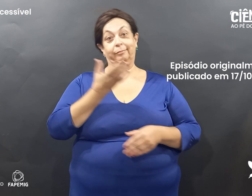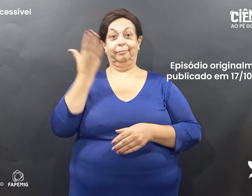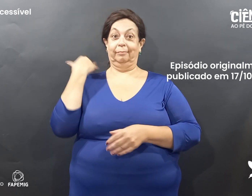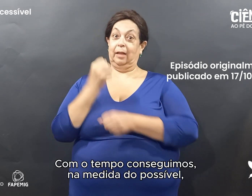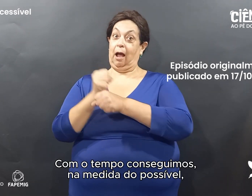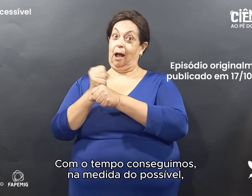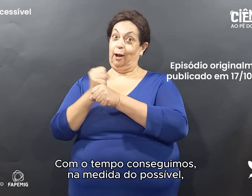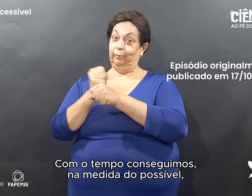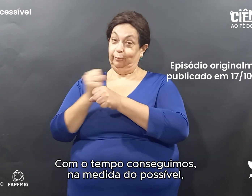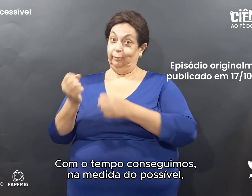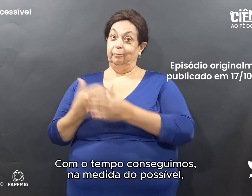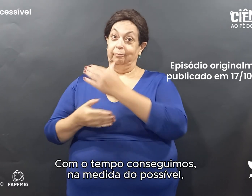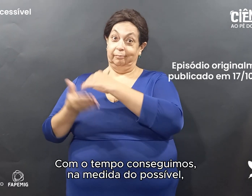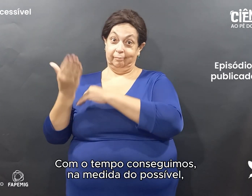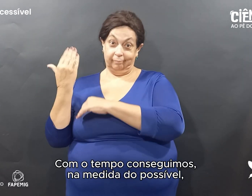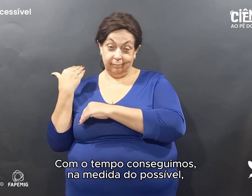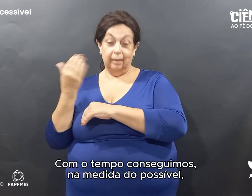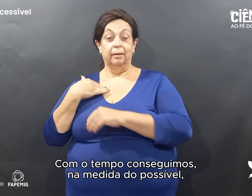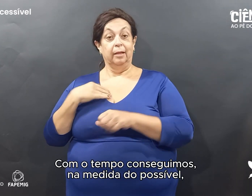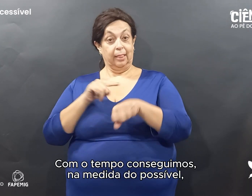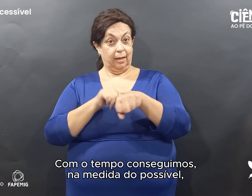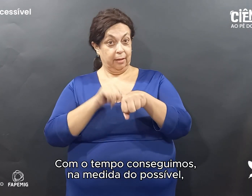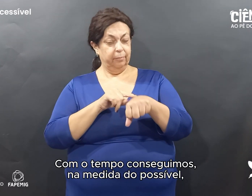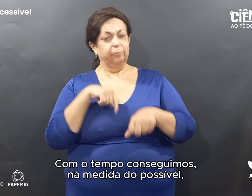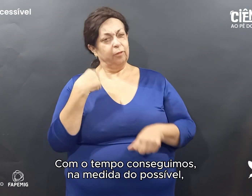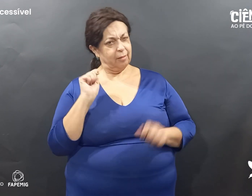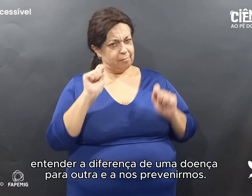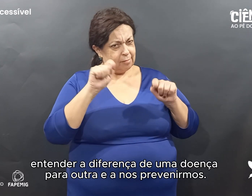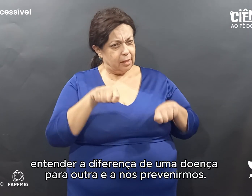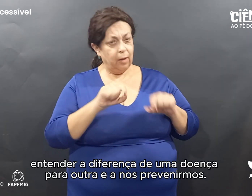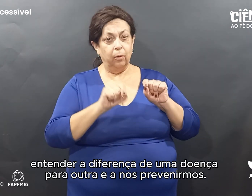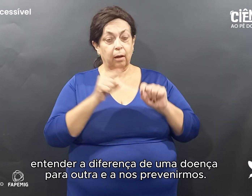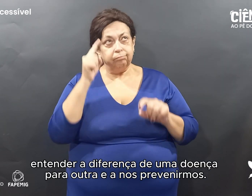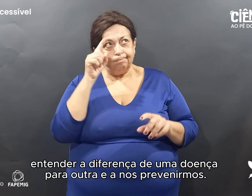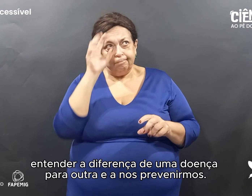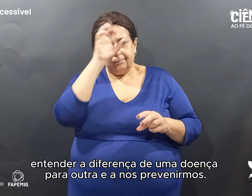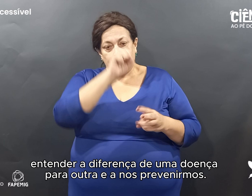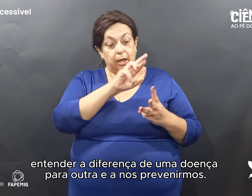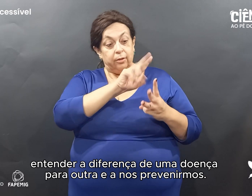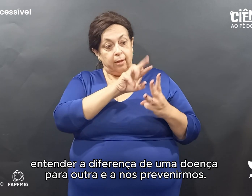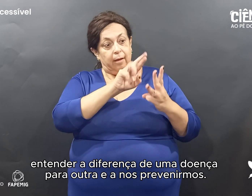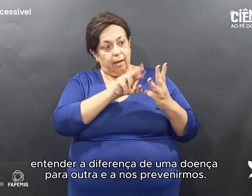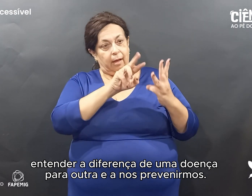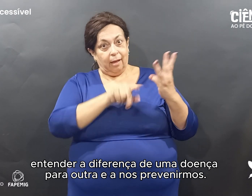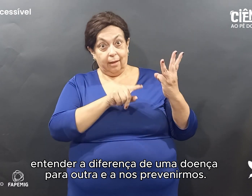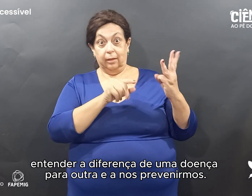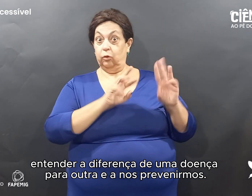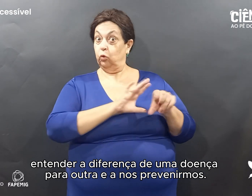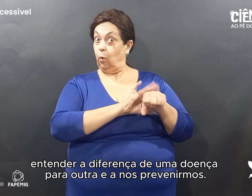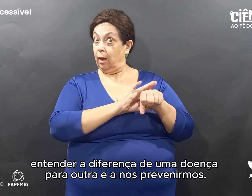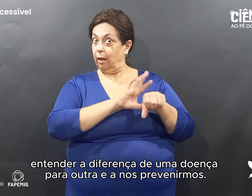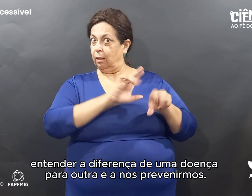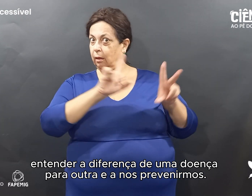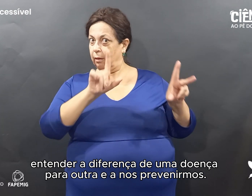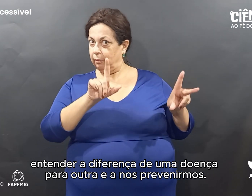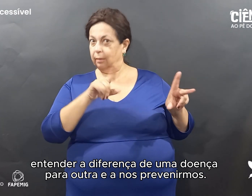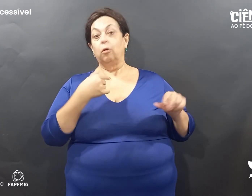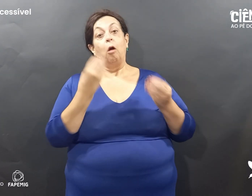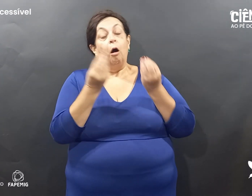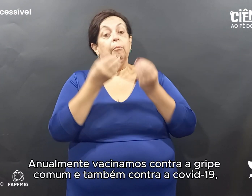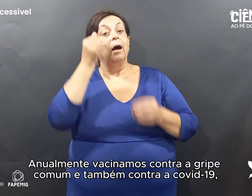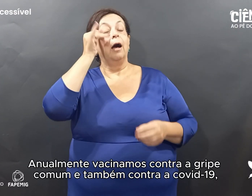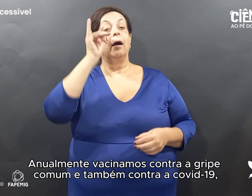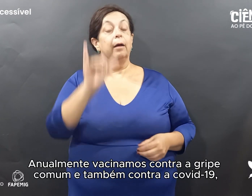anos. Com o tempo, conseguimos, na medida do possível, entender a diferença de uma doença para outra e a nos